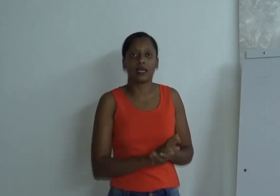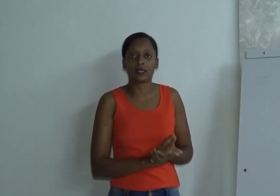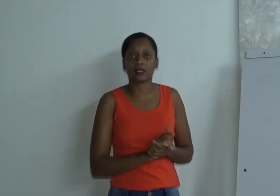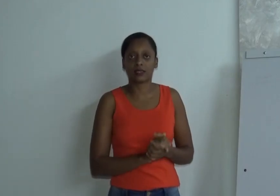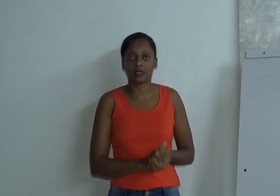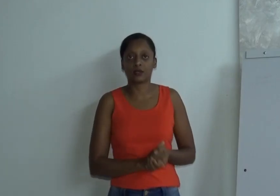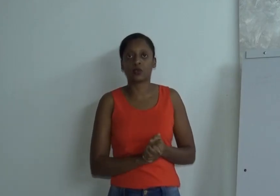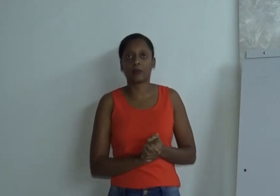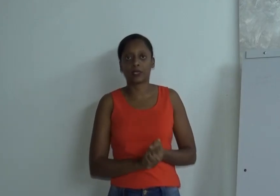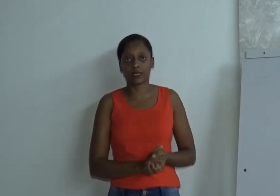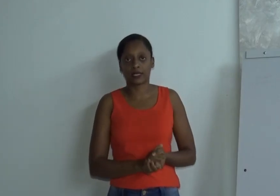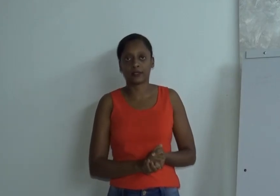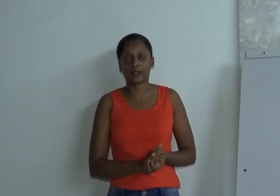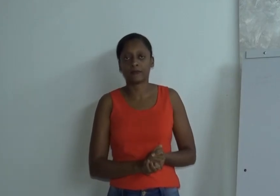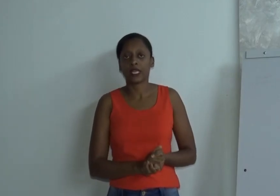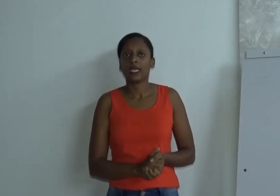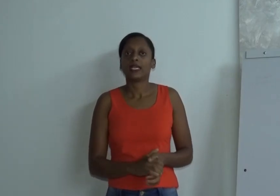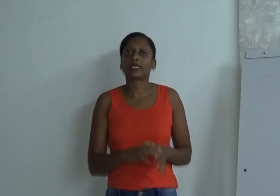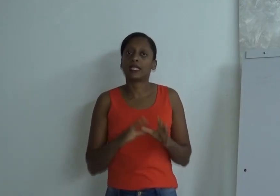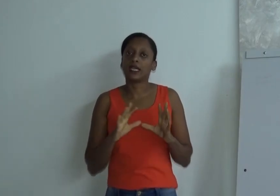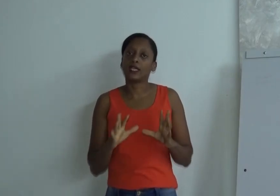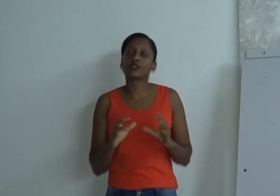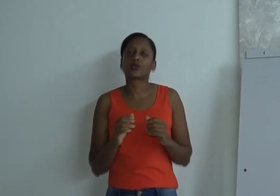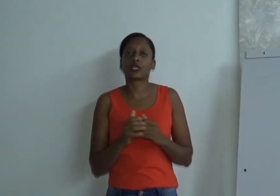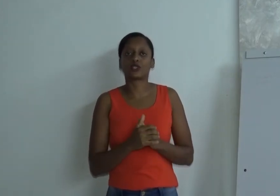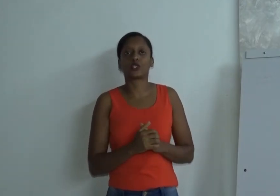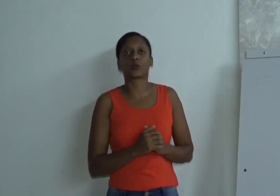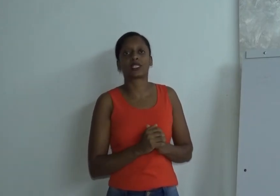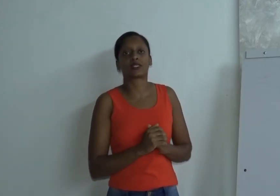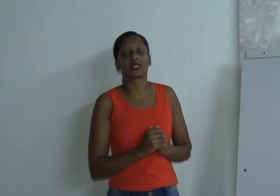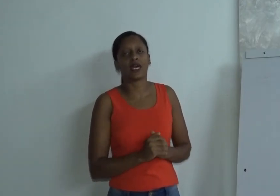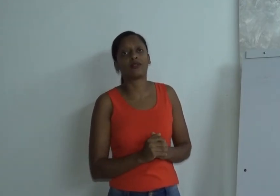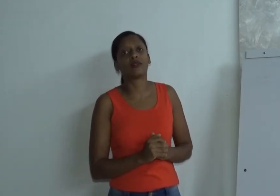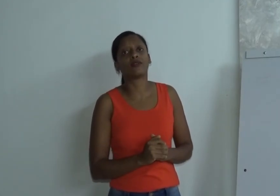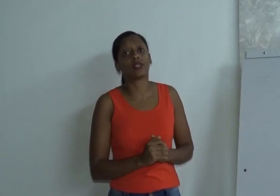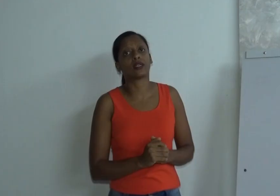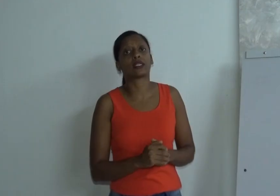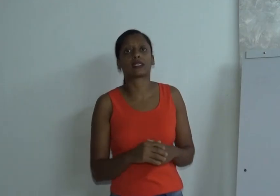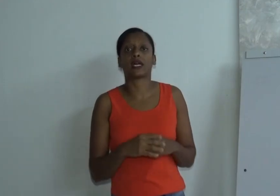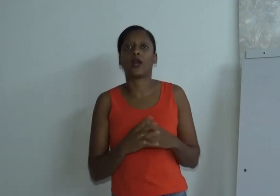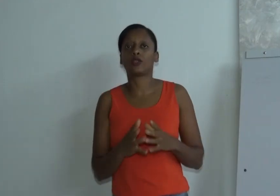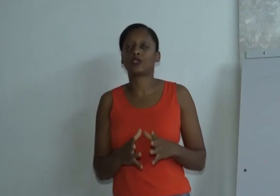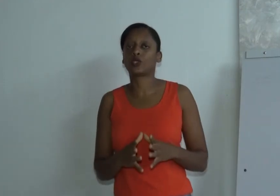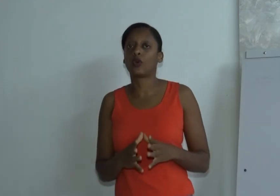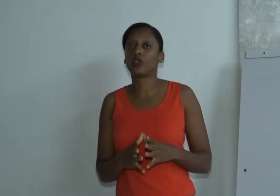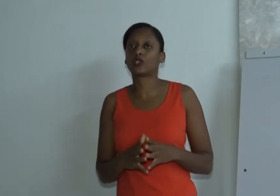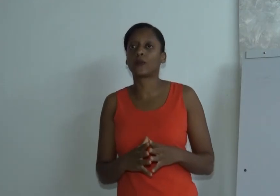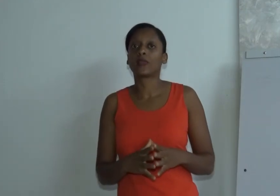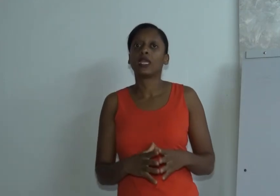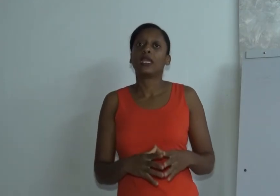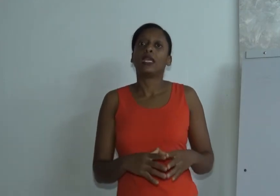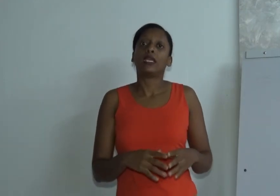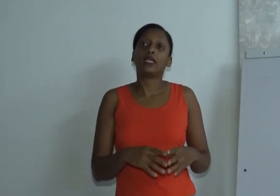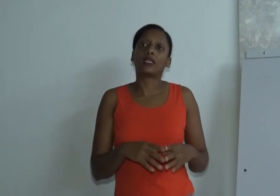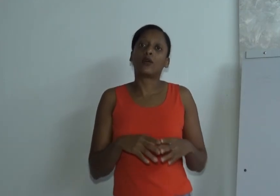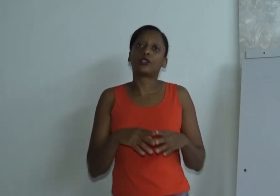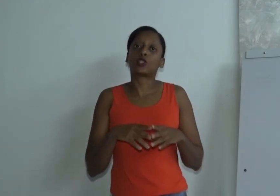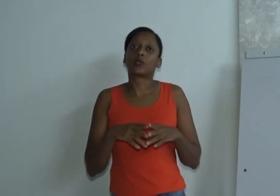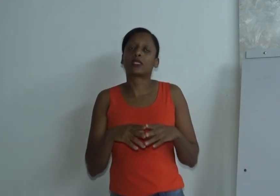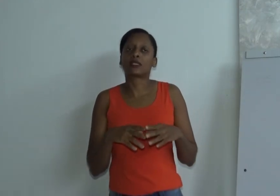esse tecido apresenta. Seria isso que a gente precisava ver nessa aula de hoje. Então, a gente